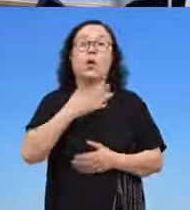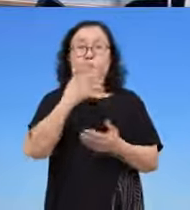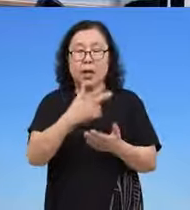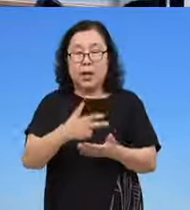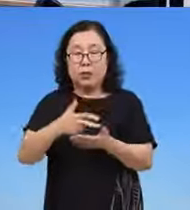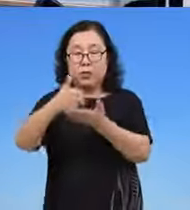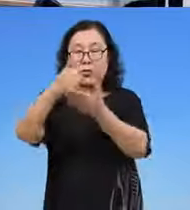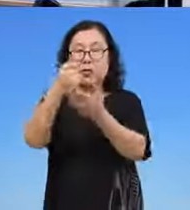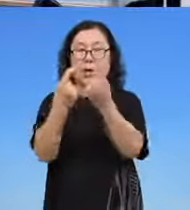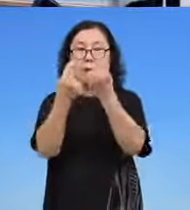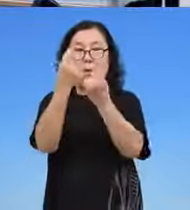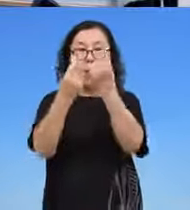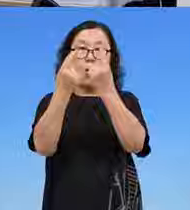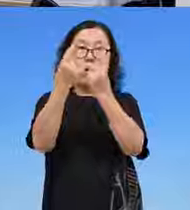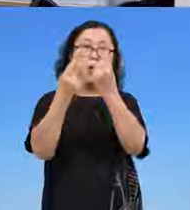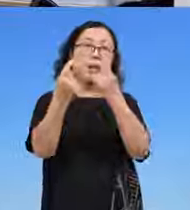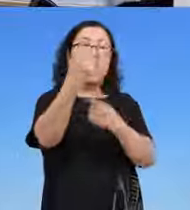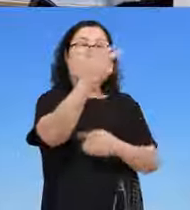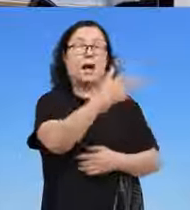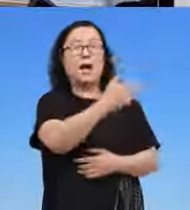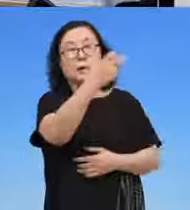내 주님보다 크지 않네.